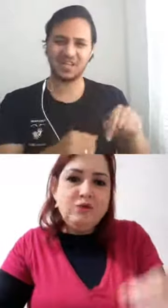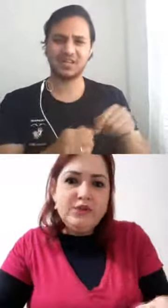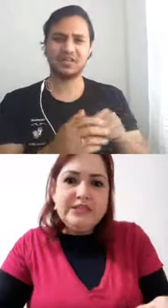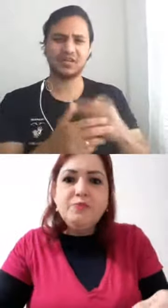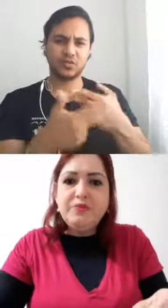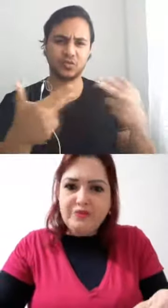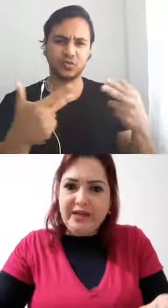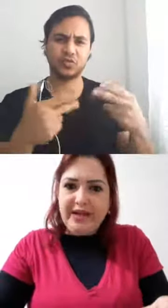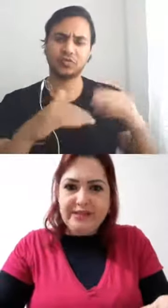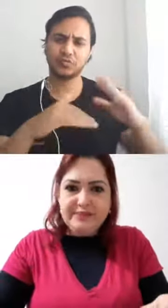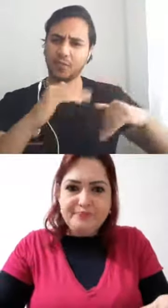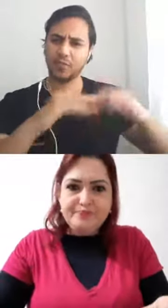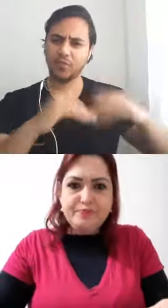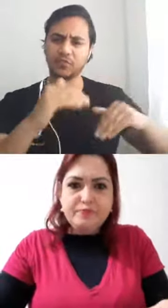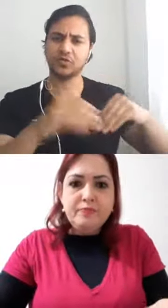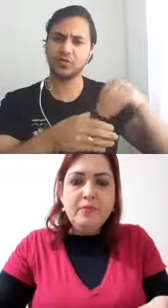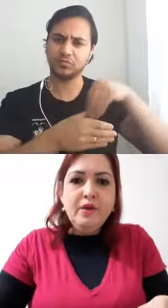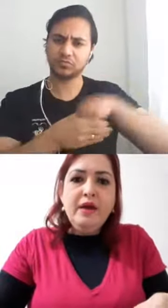são coisas profissionais.